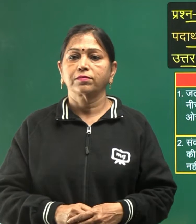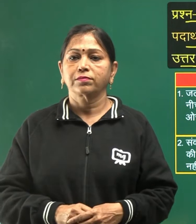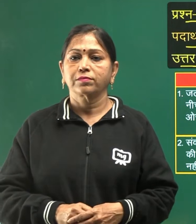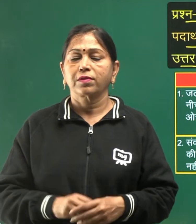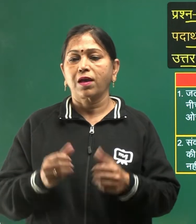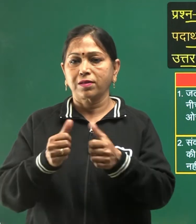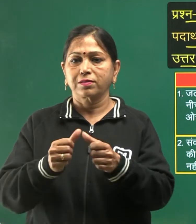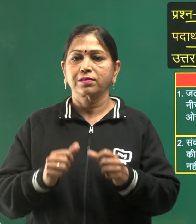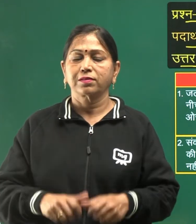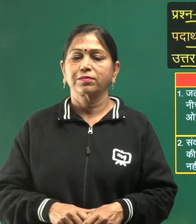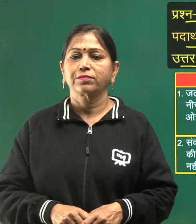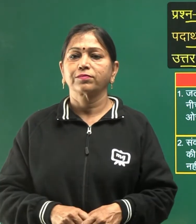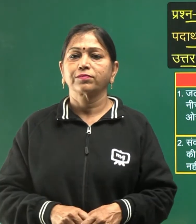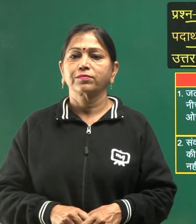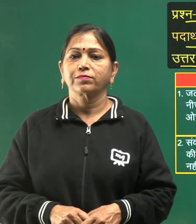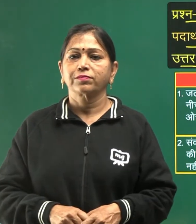उत्तर,